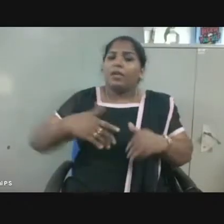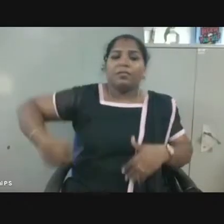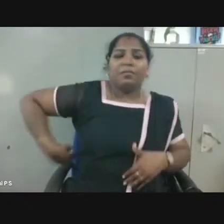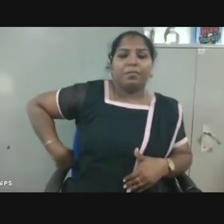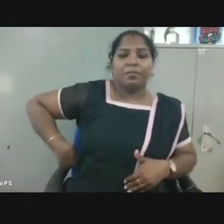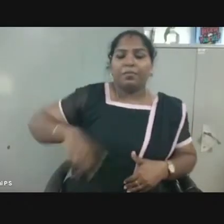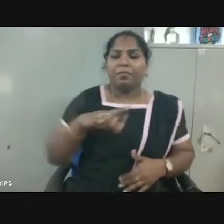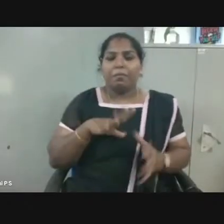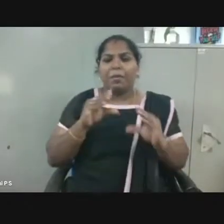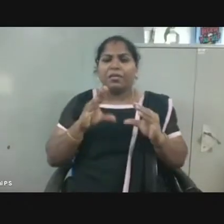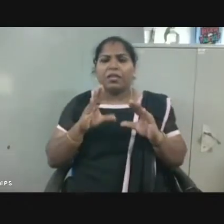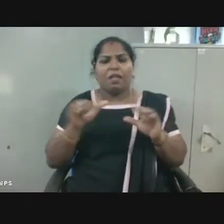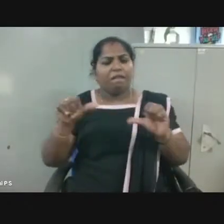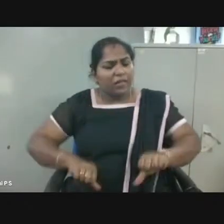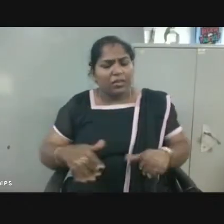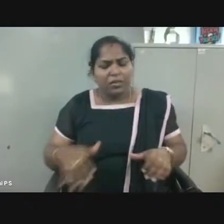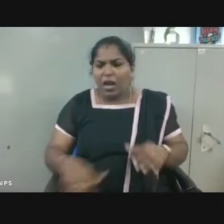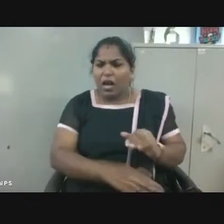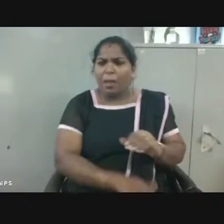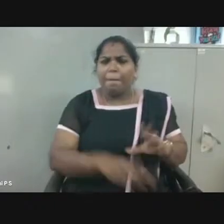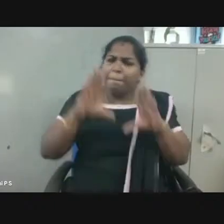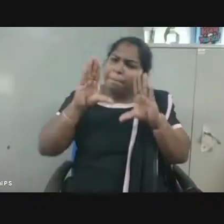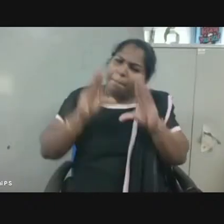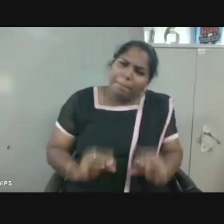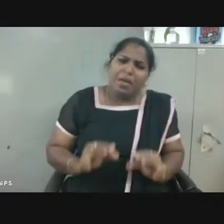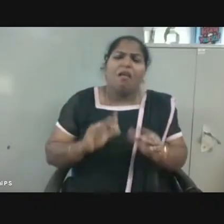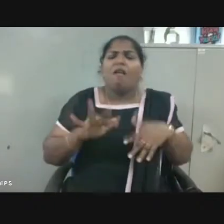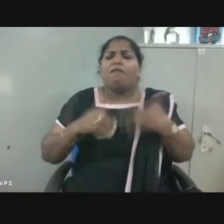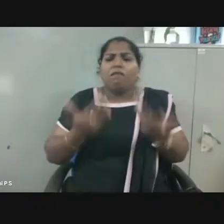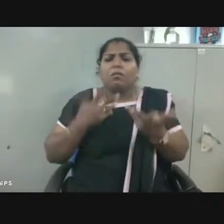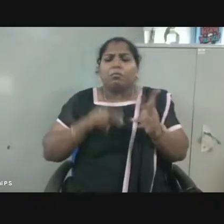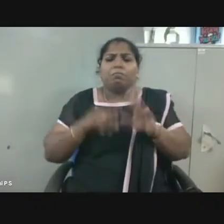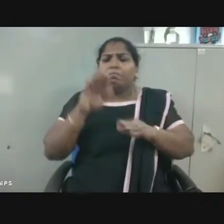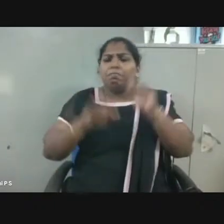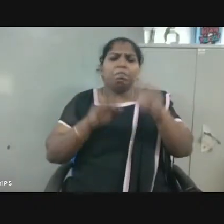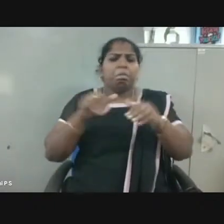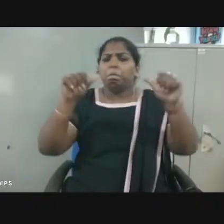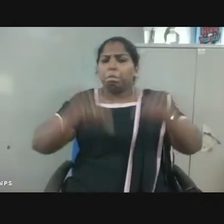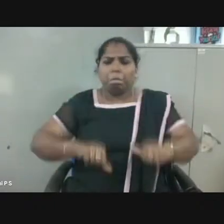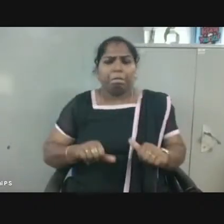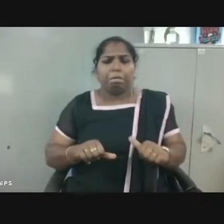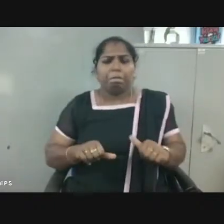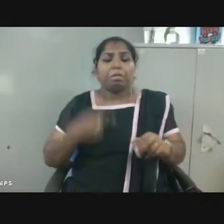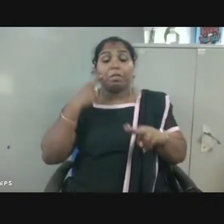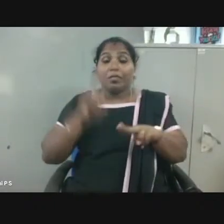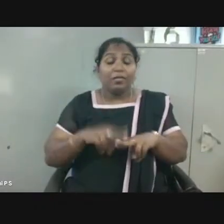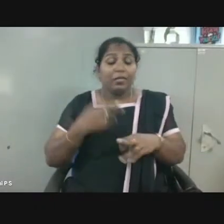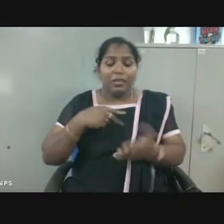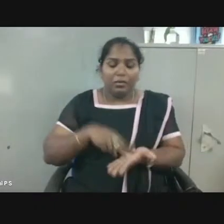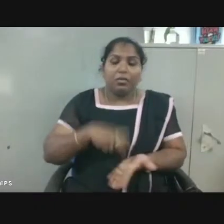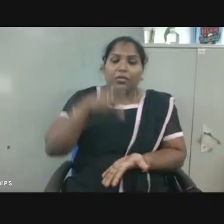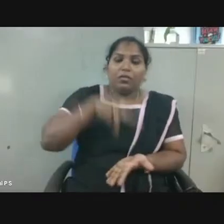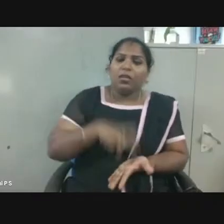മസിലുകള്, കാലിലുള്ള മസിലുകളൊക്കെ ബലക്കുറവ് തുടങ്ങിയ സമയത്ത് ഒരു പടി കയറാൻ ബുദ്ധിമുട്ട് കാണും. ഇല്ലെങ്കിൽ ഇവർക്ക് ചാടാൻ ബുദ്ധിമുട്ട് കാണും, കാല്